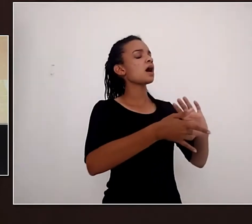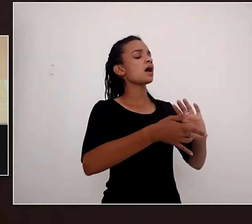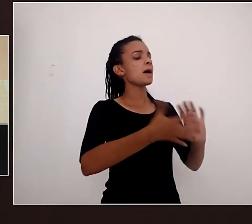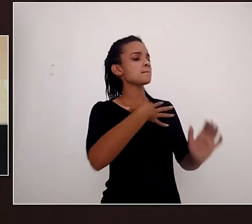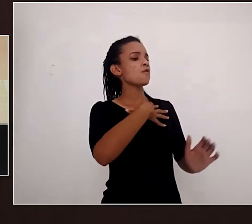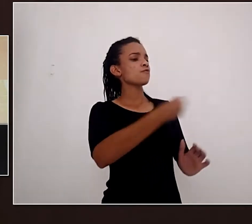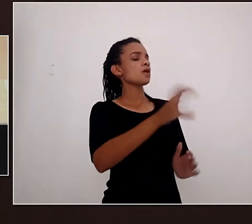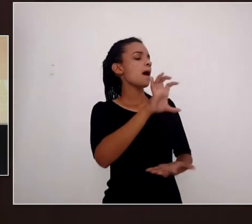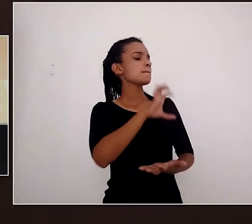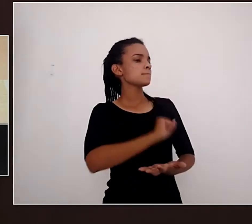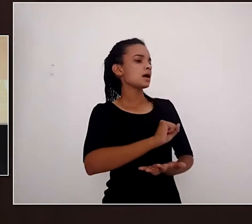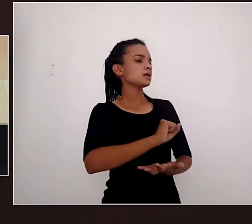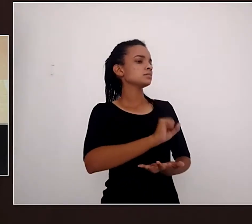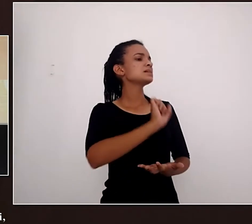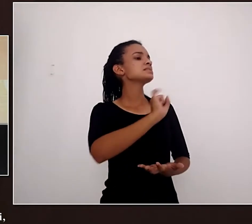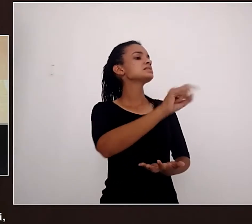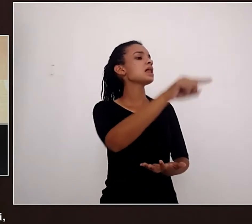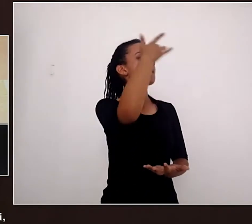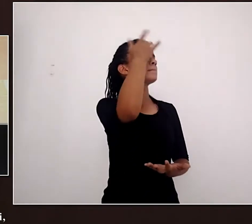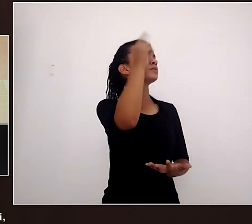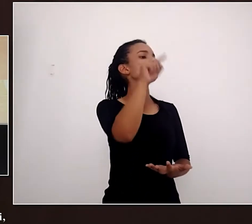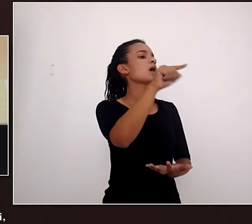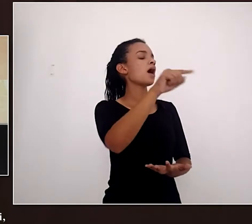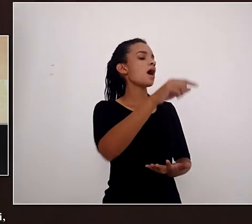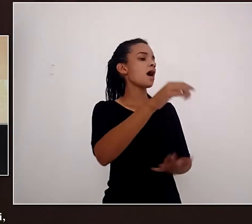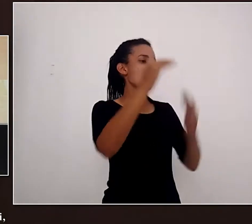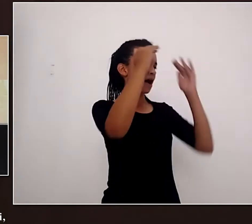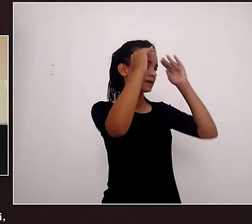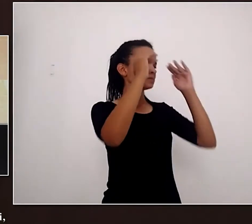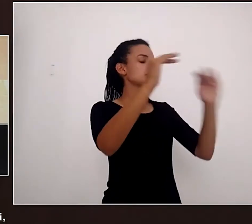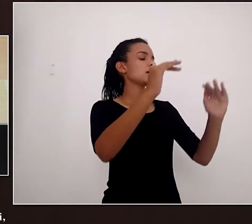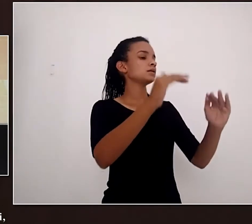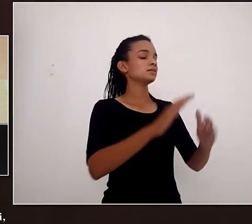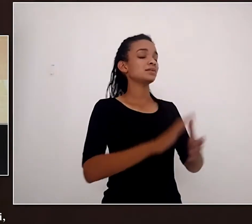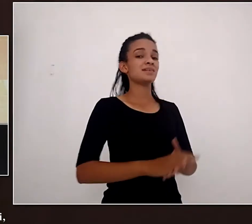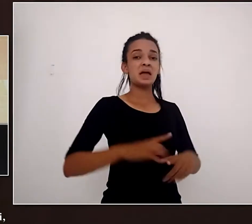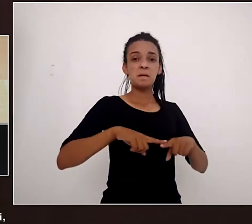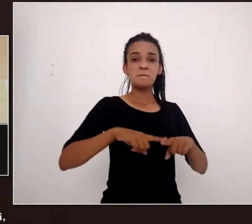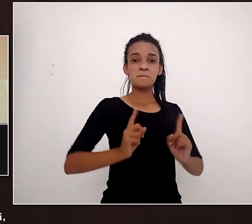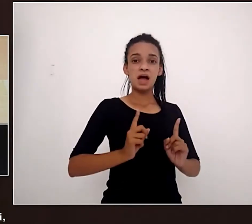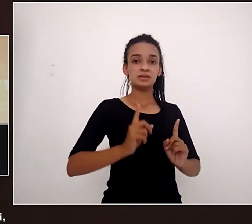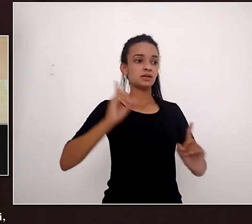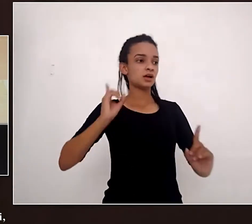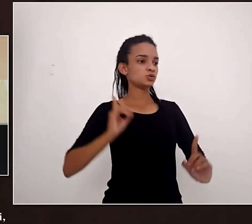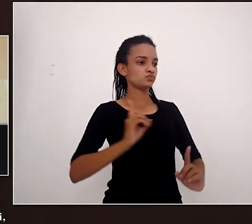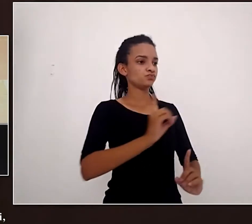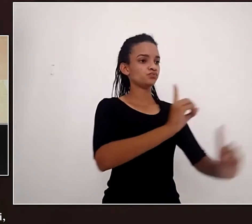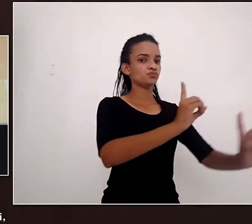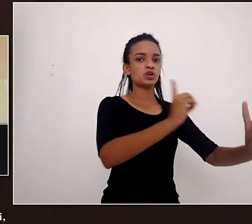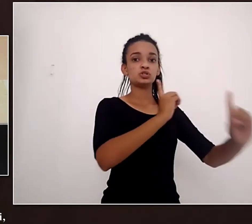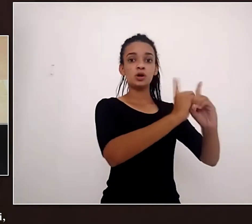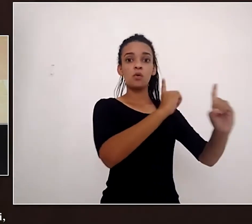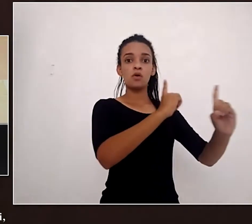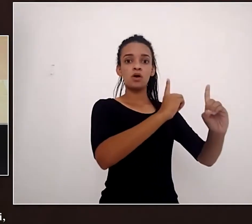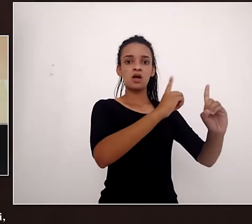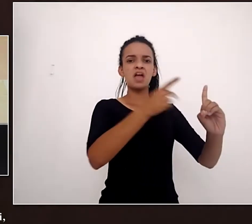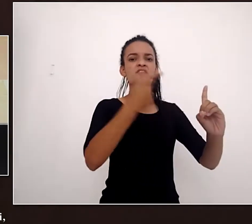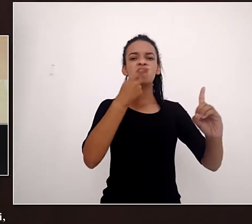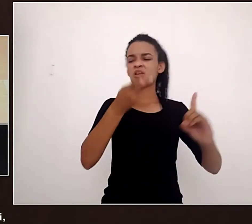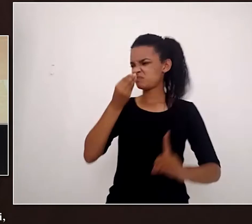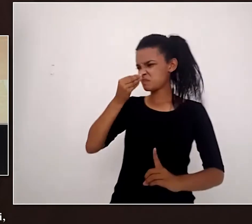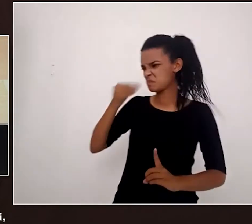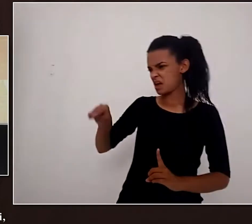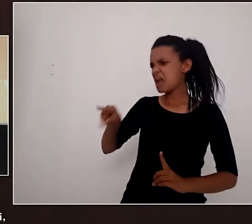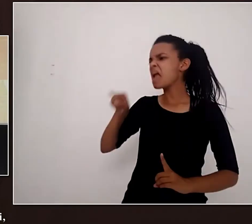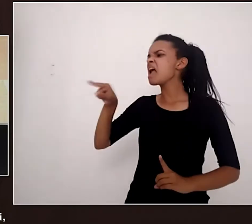judeus respeitavam. Vendo-o, porém, os lavradores arrazoavam entre si, dizendo, esse é o herdeiro, matemo-lo, para